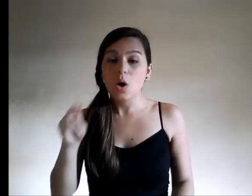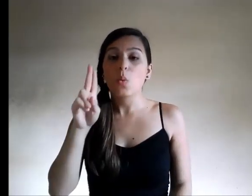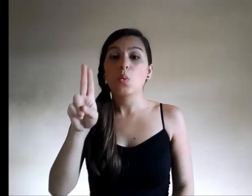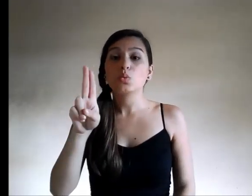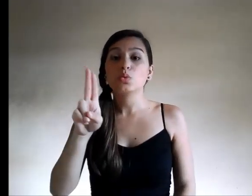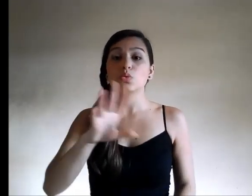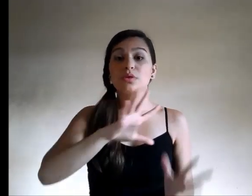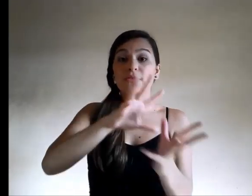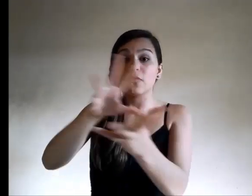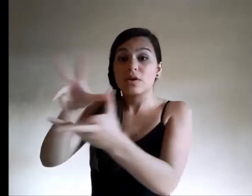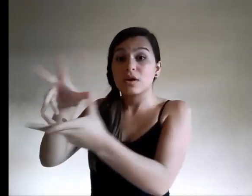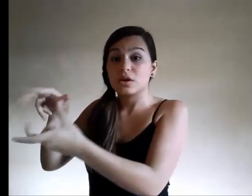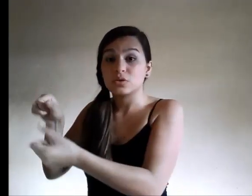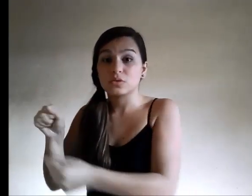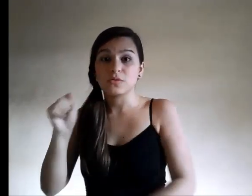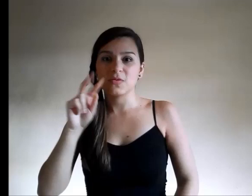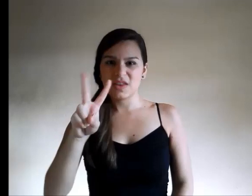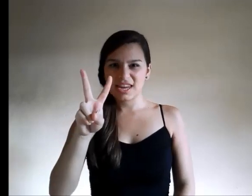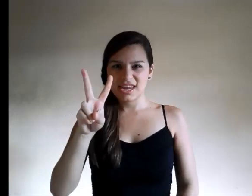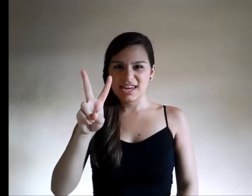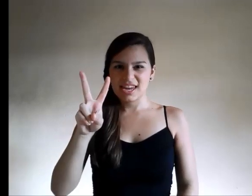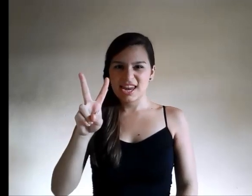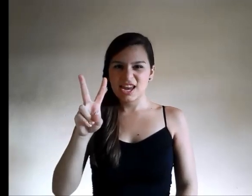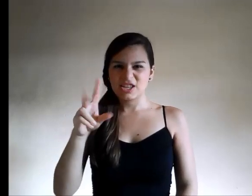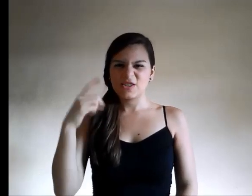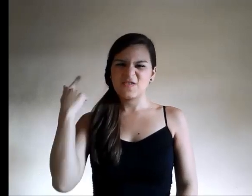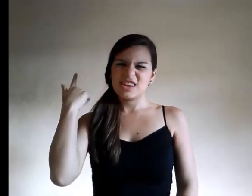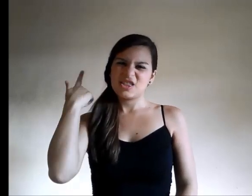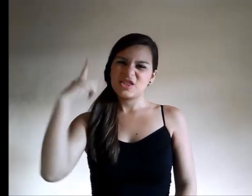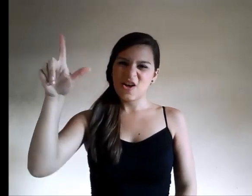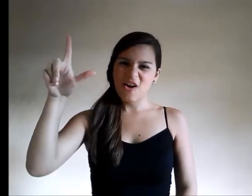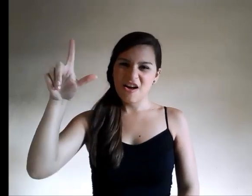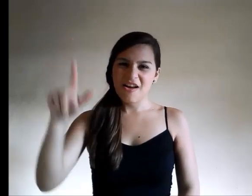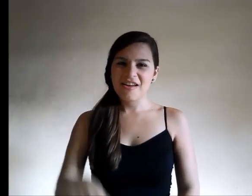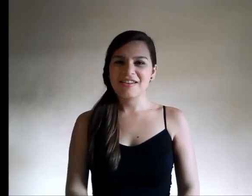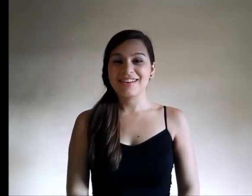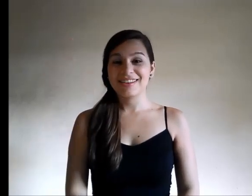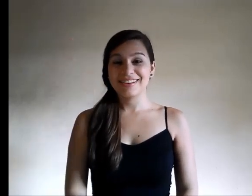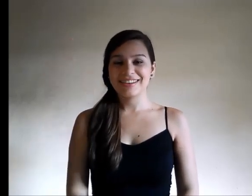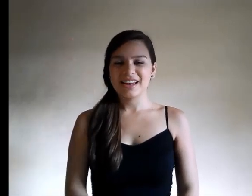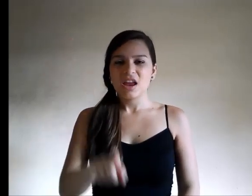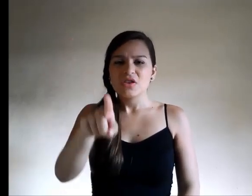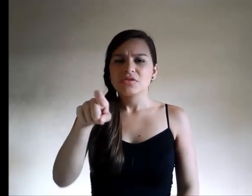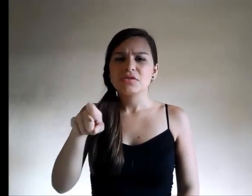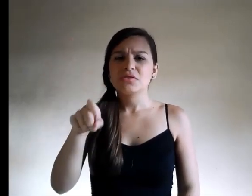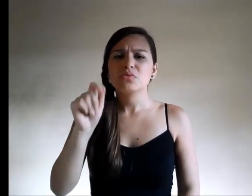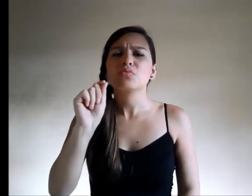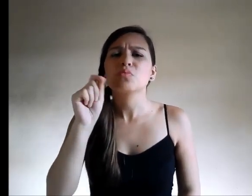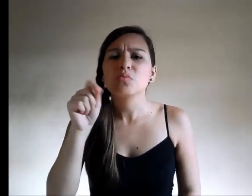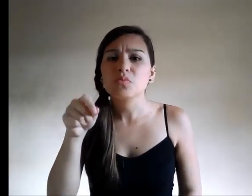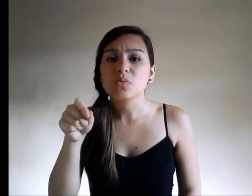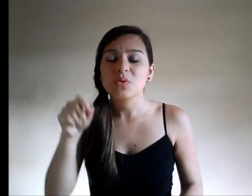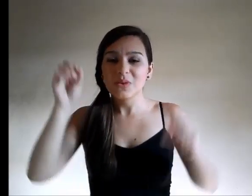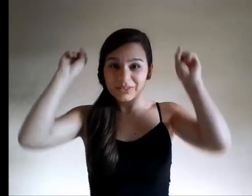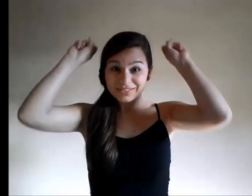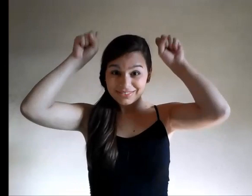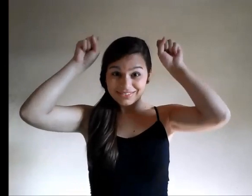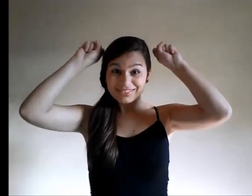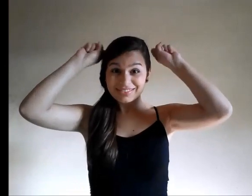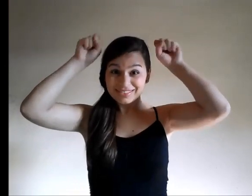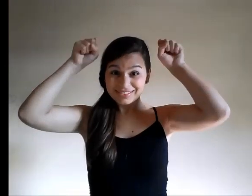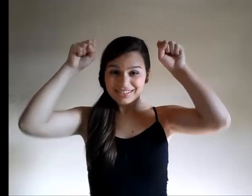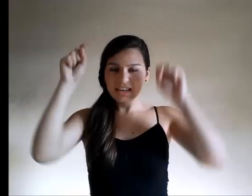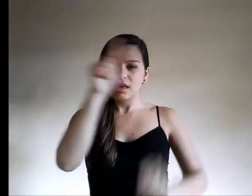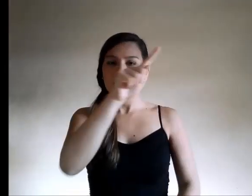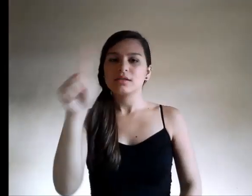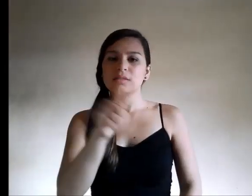de terra, U de universo, V de vitória, X o que é?